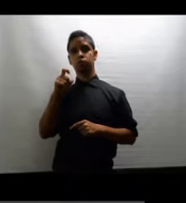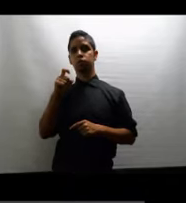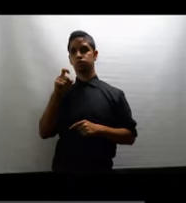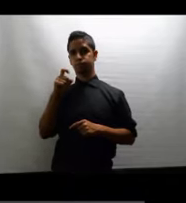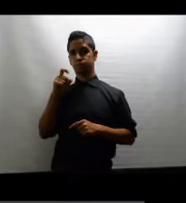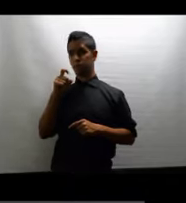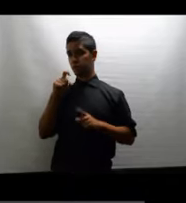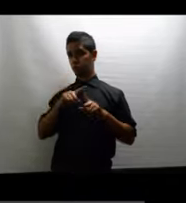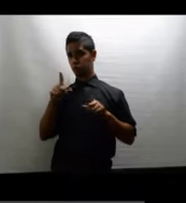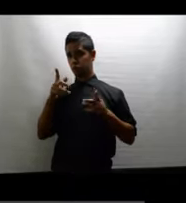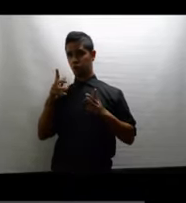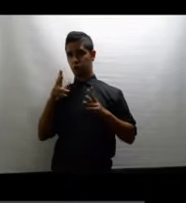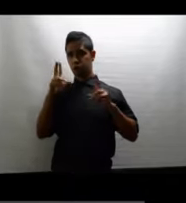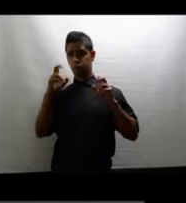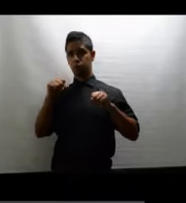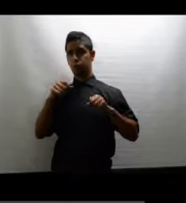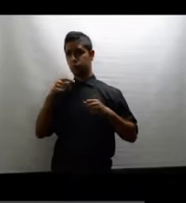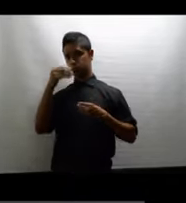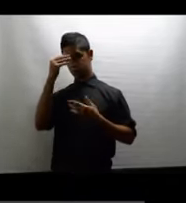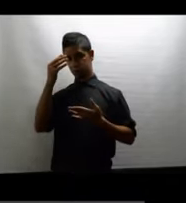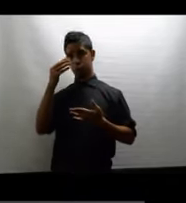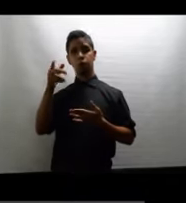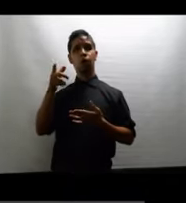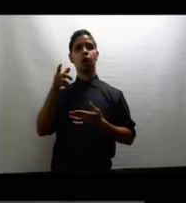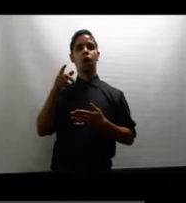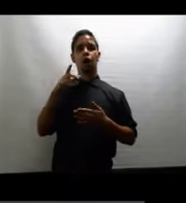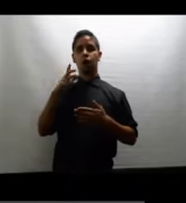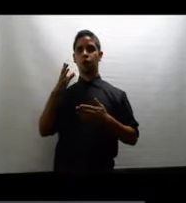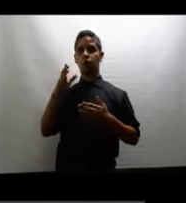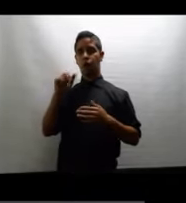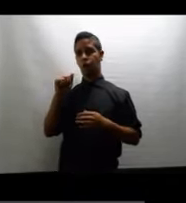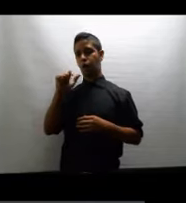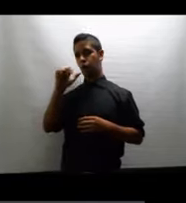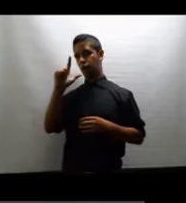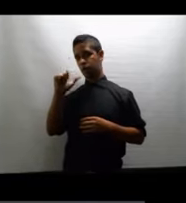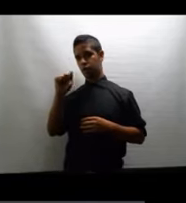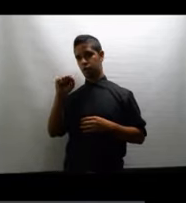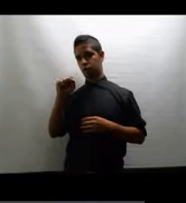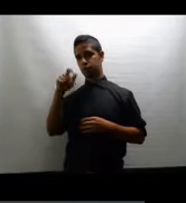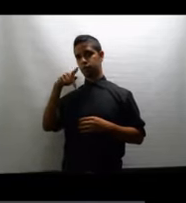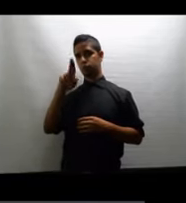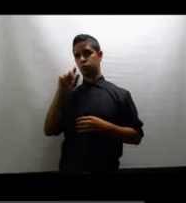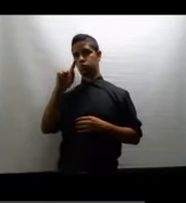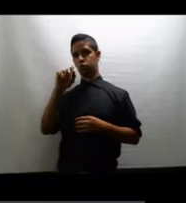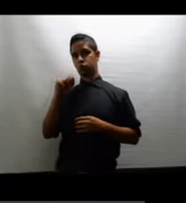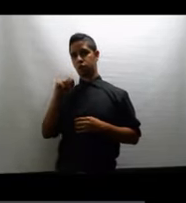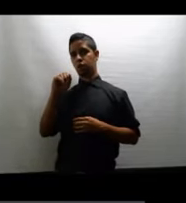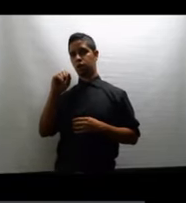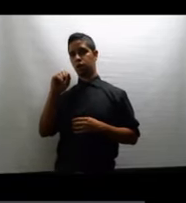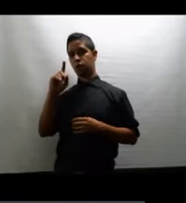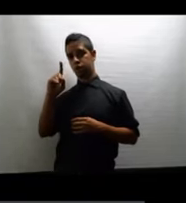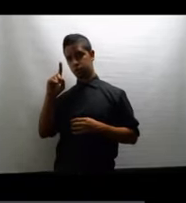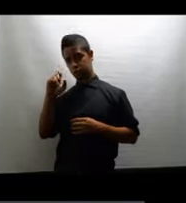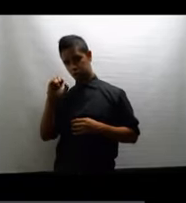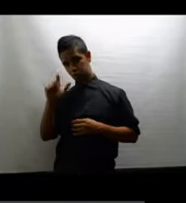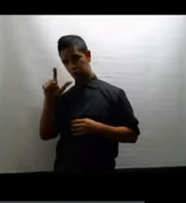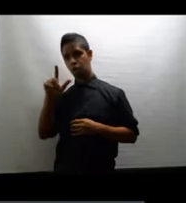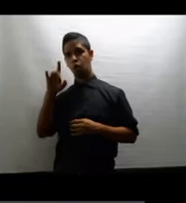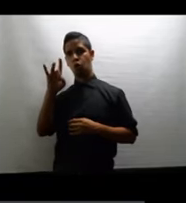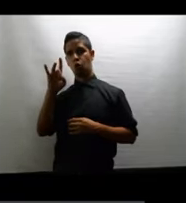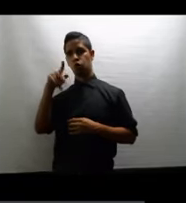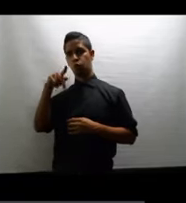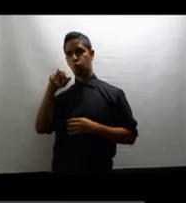lo menos el título lo podemos decir, a las puertas del Ocho Puertas. ¿Y cómo? Iba a haber más de 8. Exacto. O